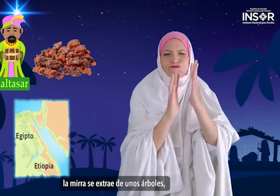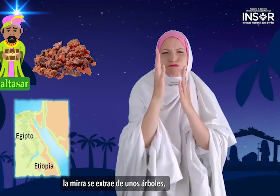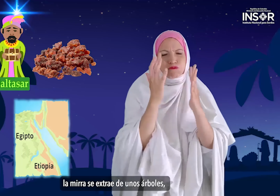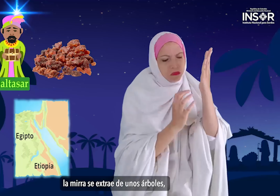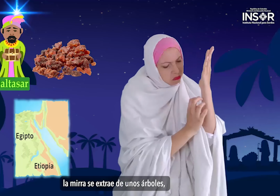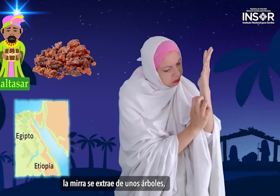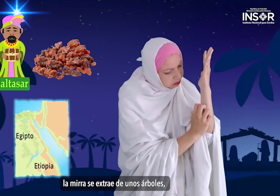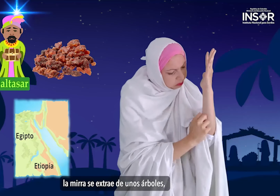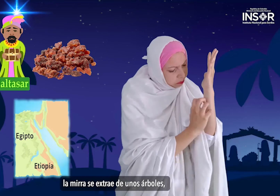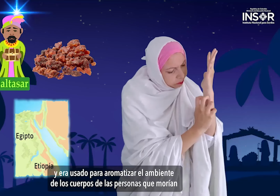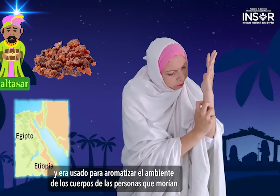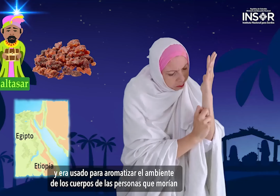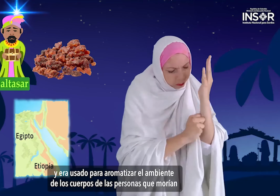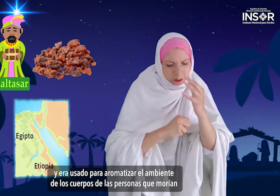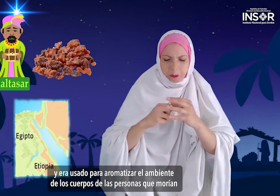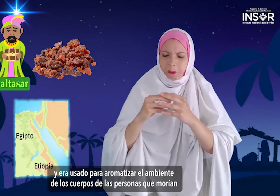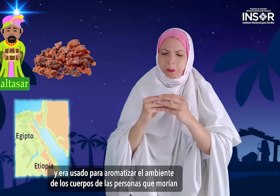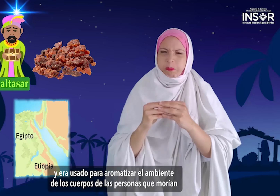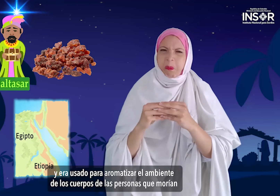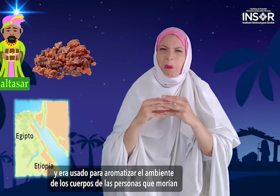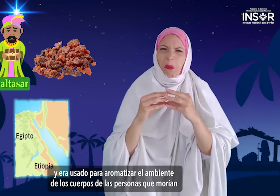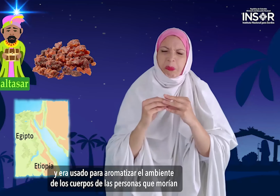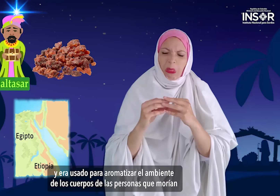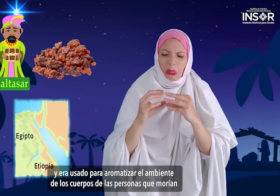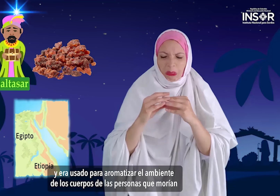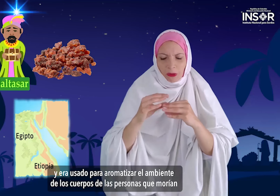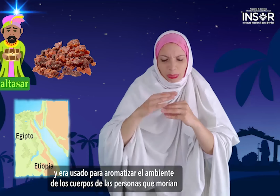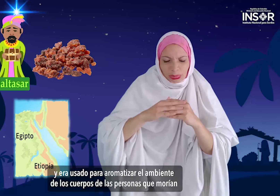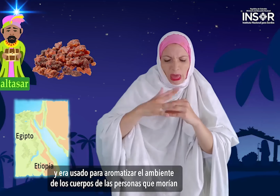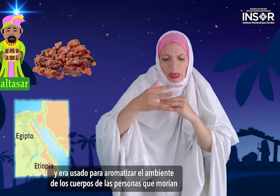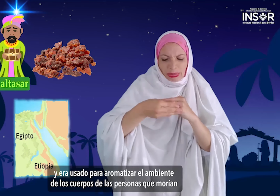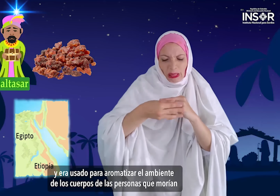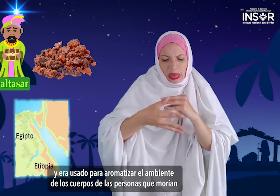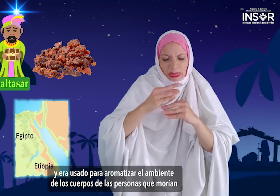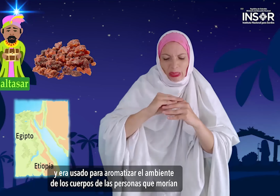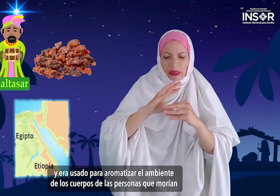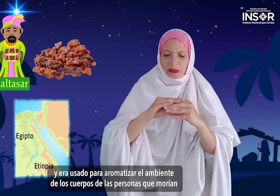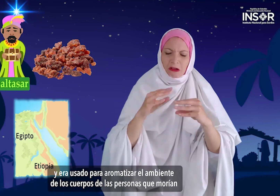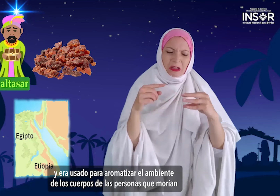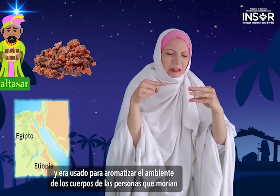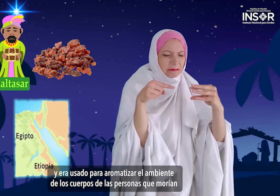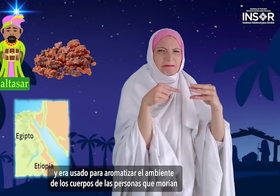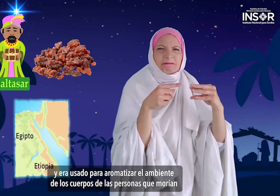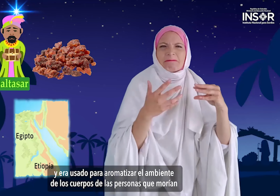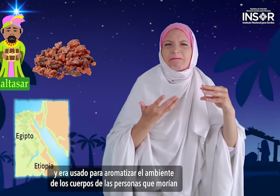unos árboles y era usado para aromatizar el ambiente de los cuerpos de las personas que